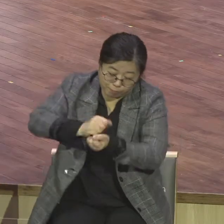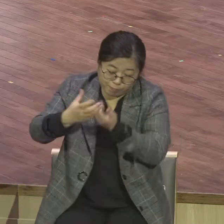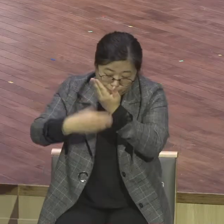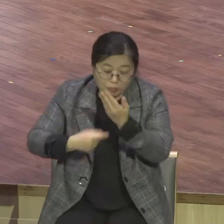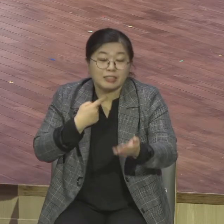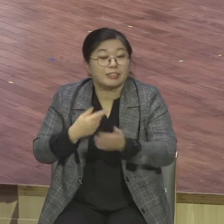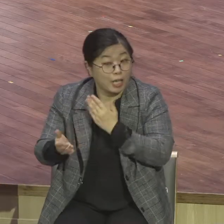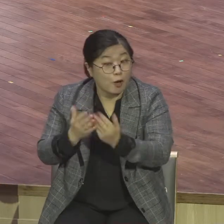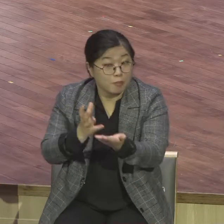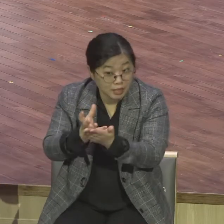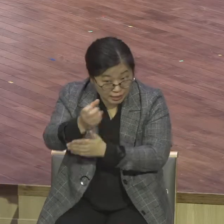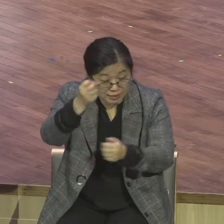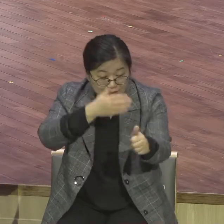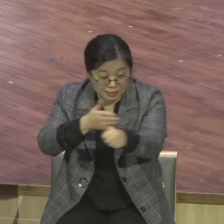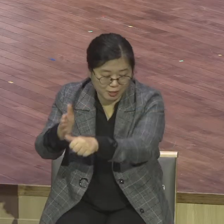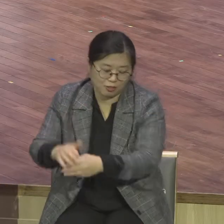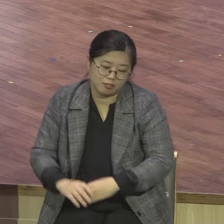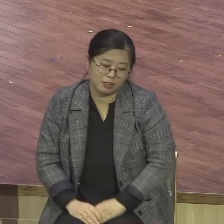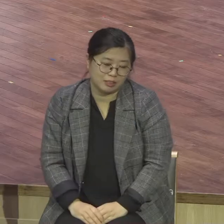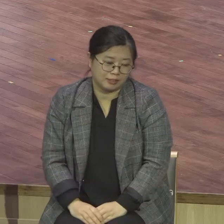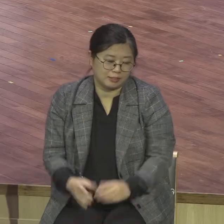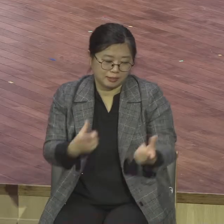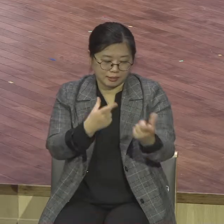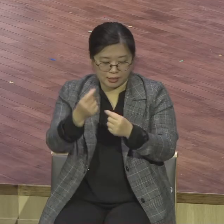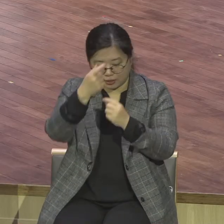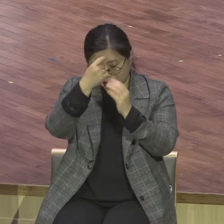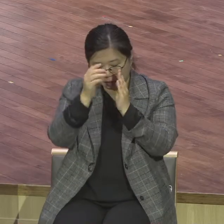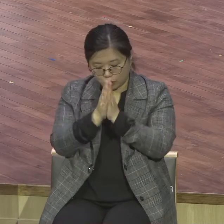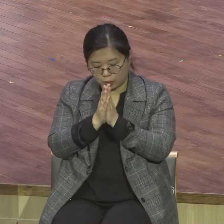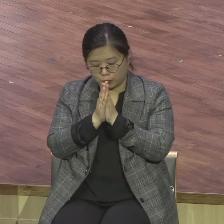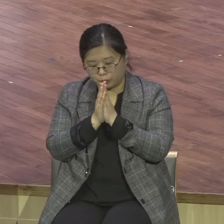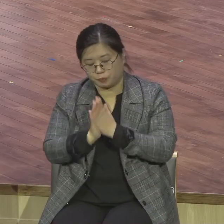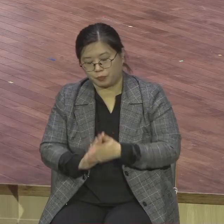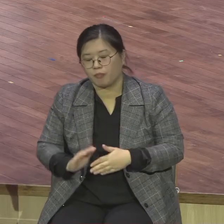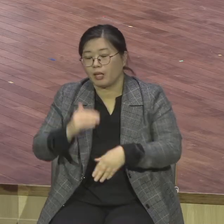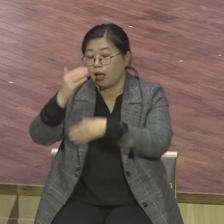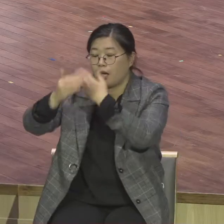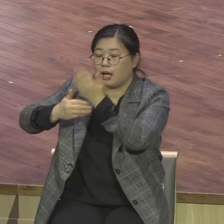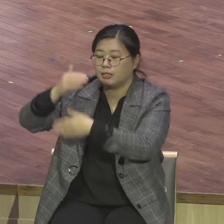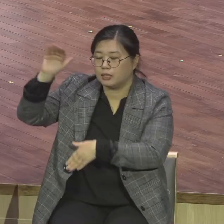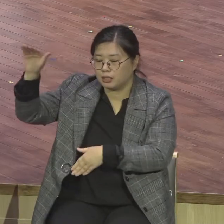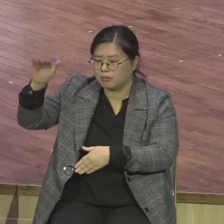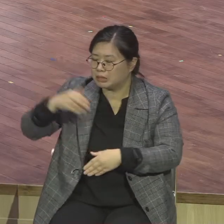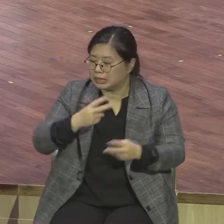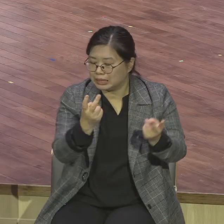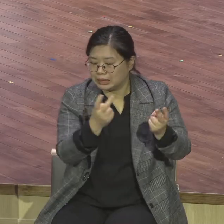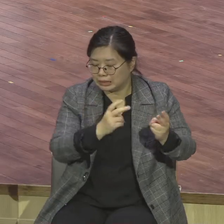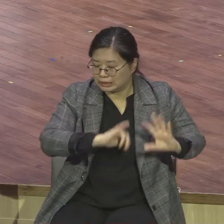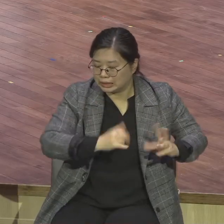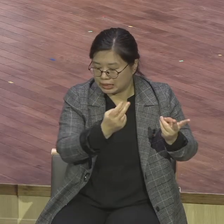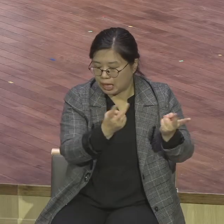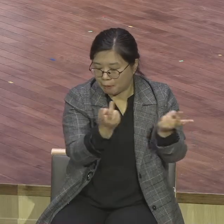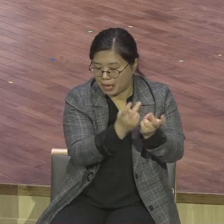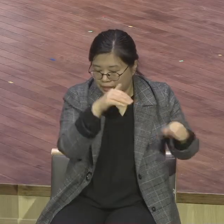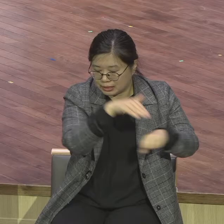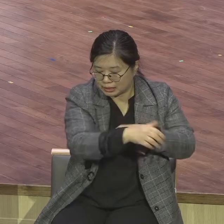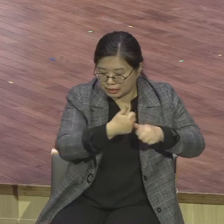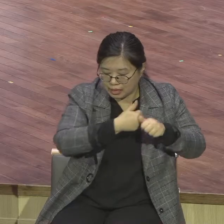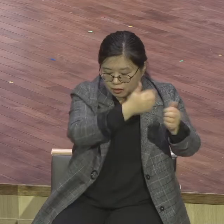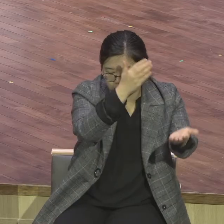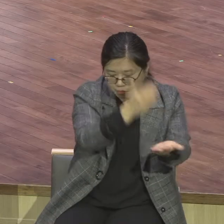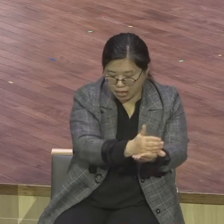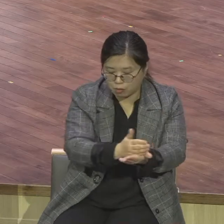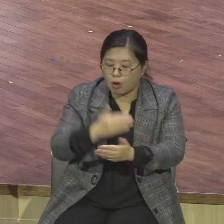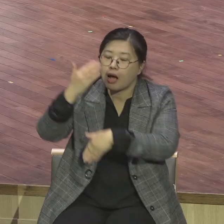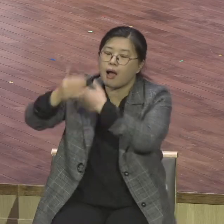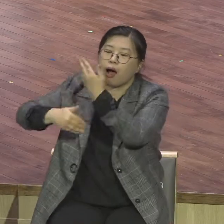기도합시다. 아버지 하나님, 우리 예언계 모든 성도들 세상 방법 쓰지 말고 하나님의 방법, 렘드 일곱 명들처럼 성경에